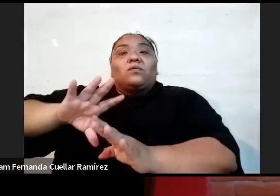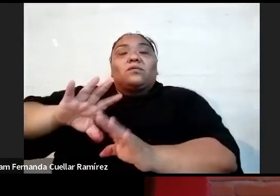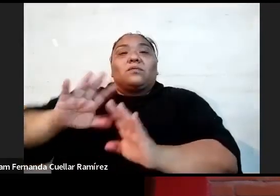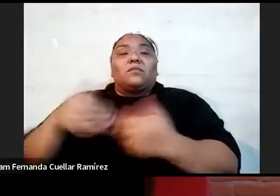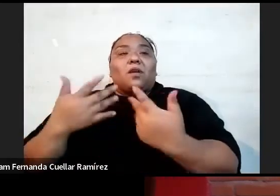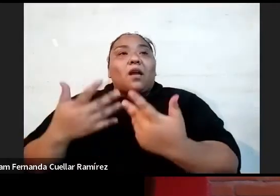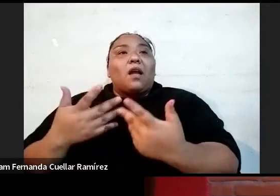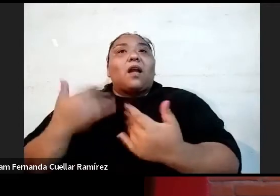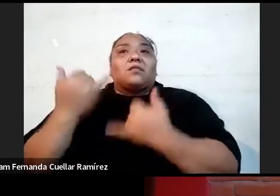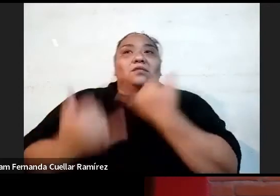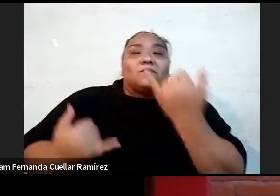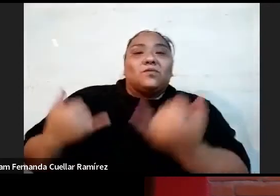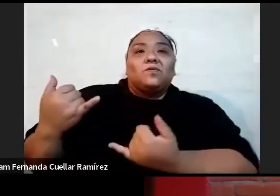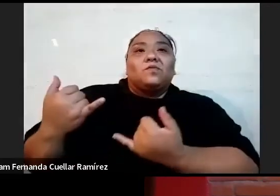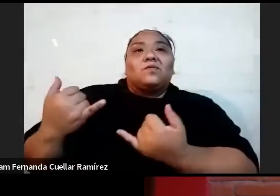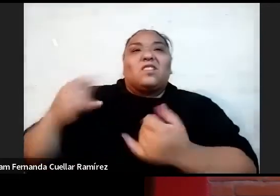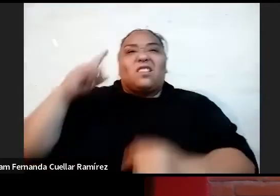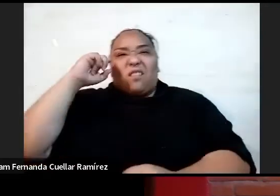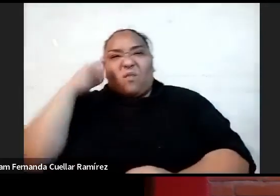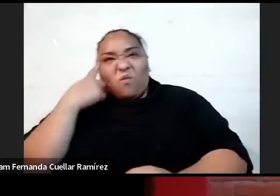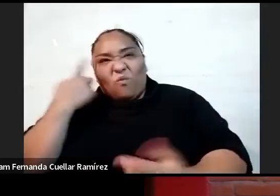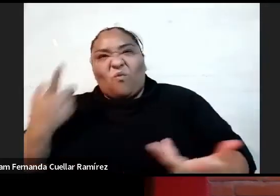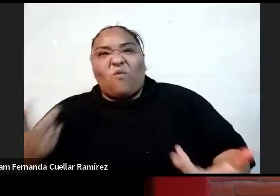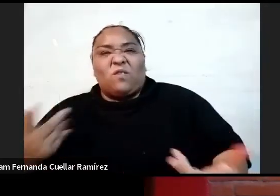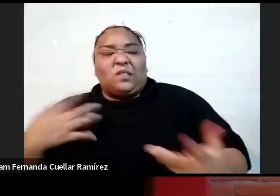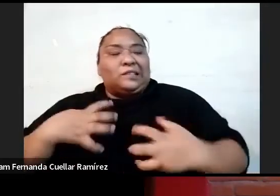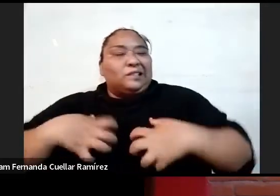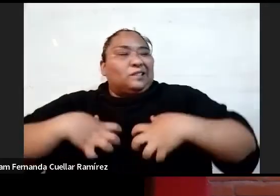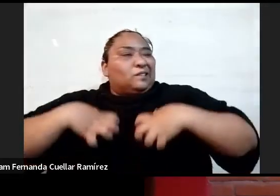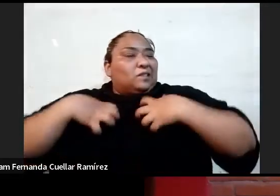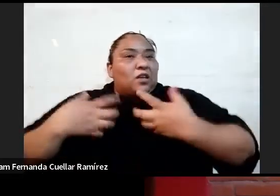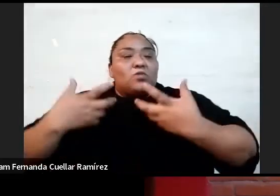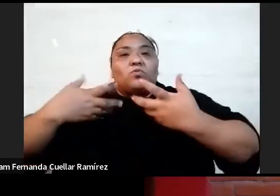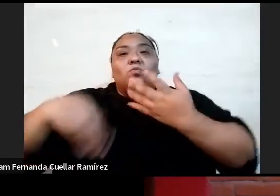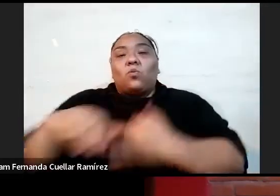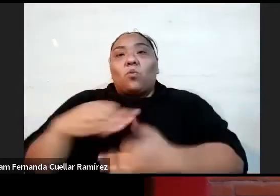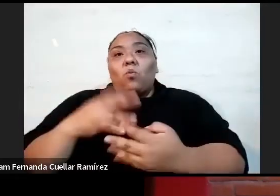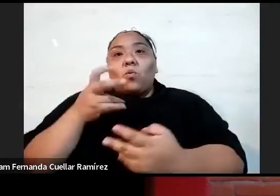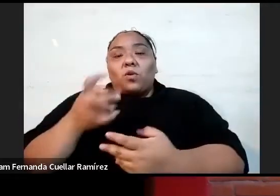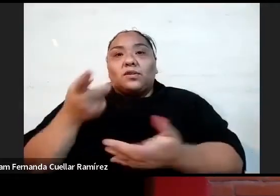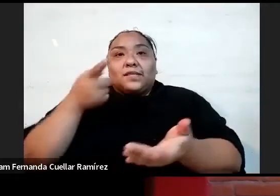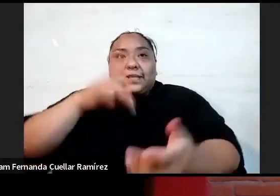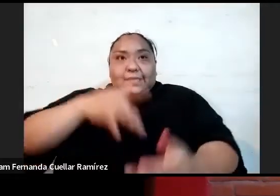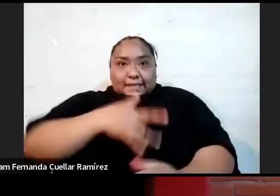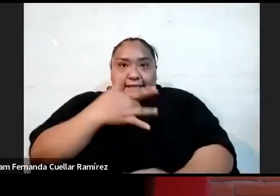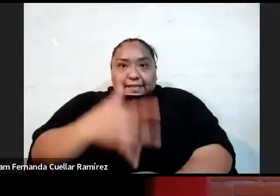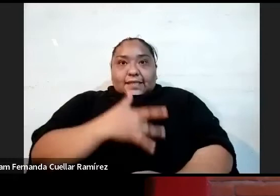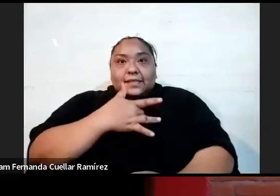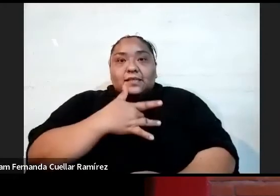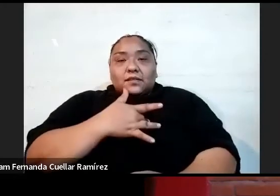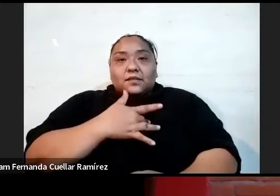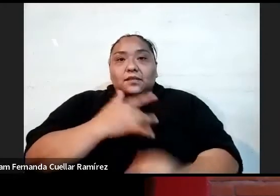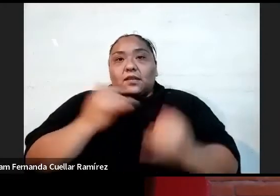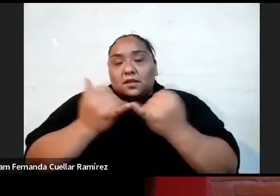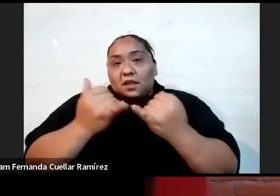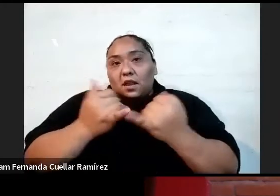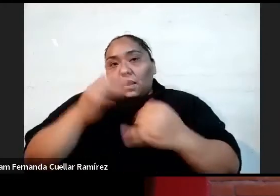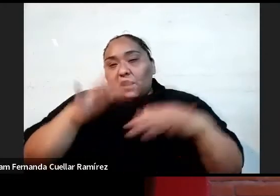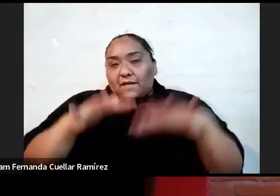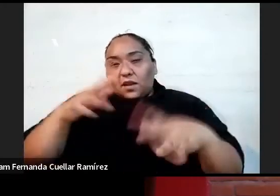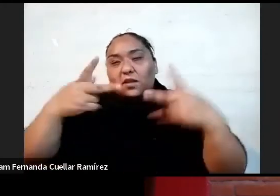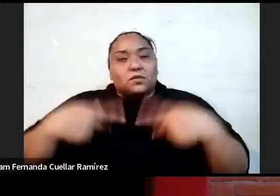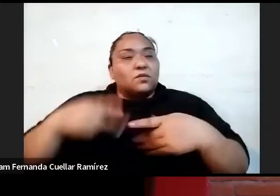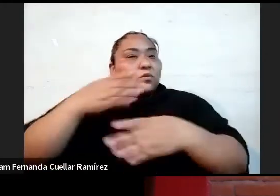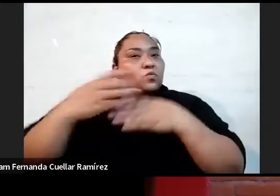de jugar, de enojarse, ¿no? De frustrarse también, de que de pronto pues las cosas tampoco van bien,